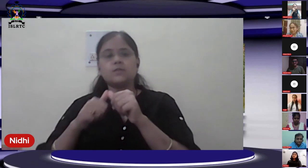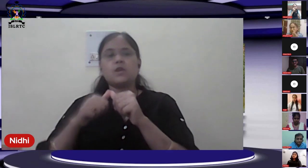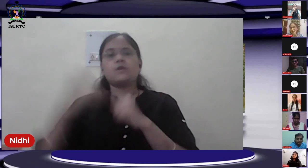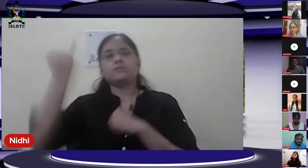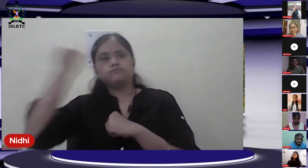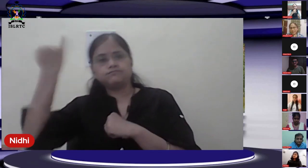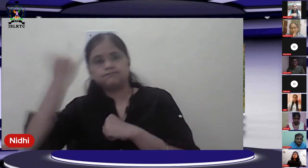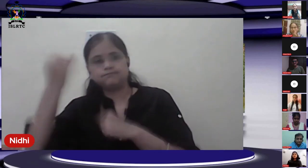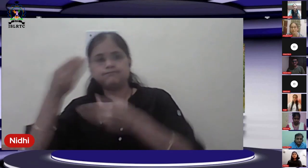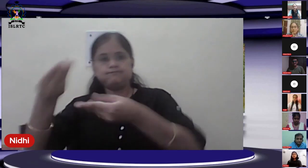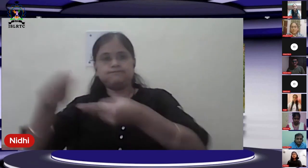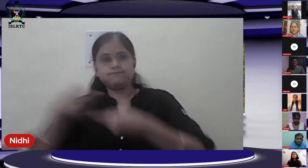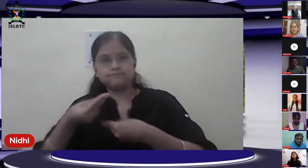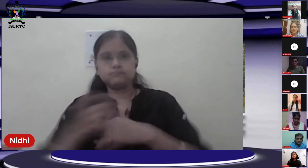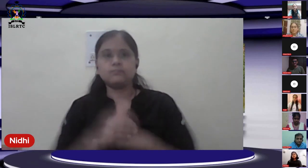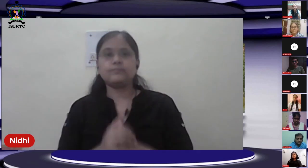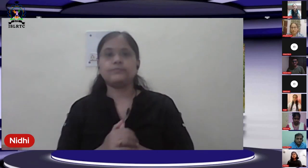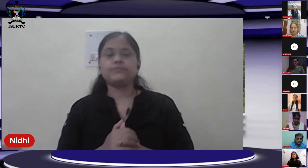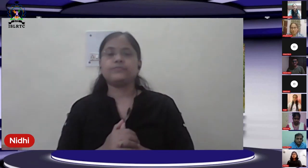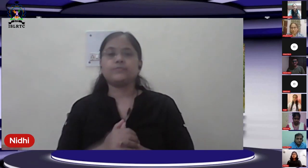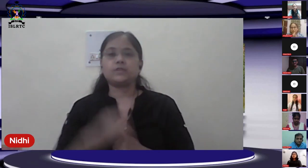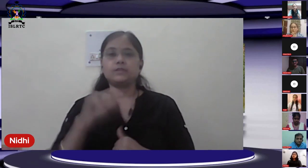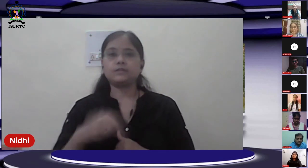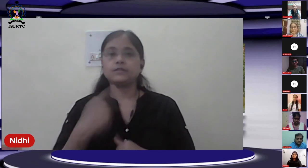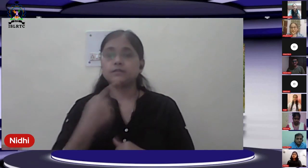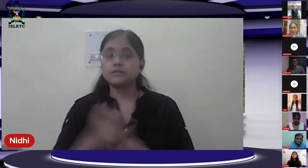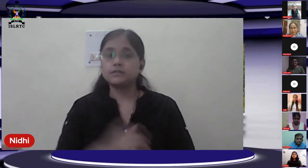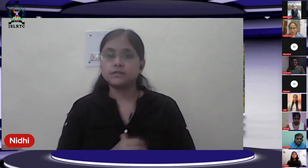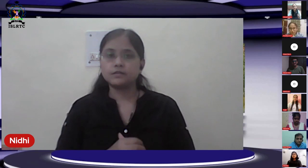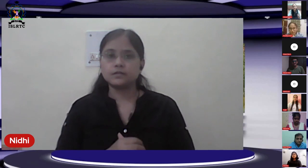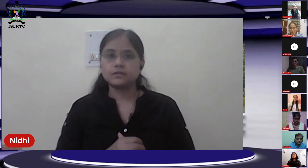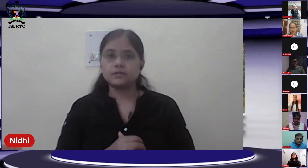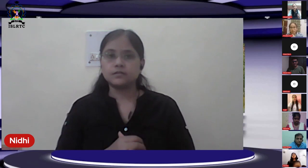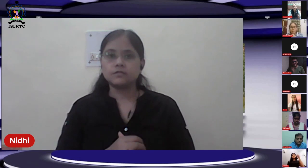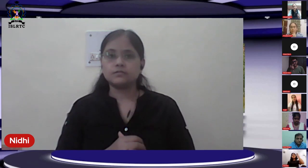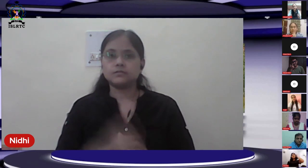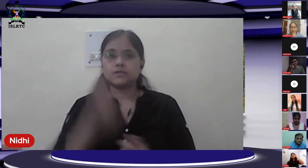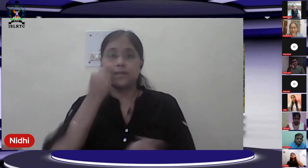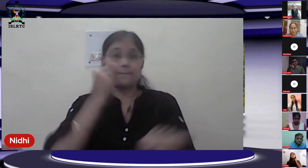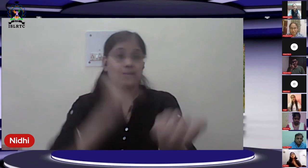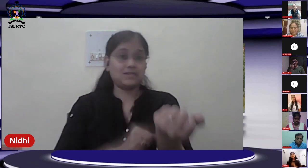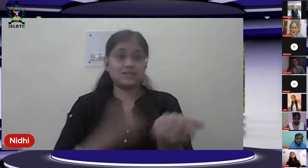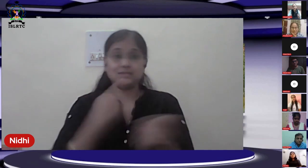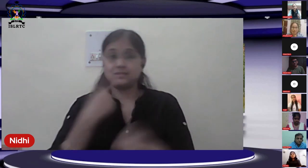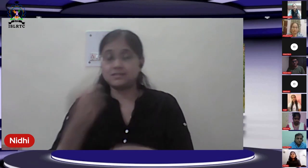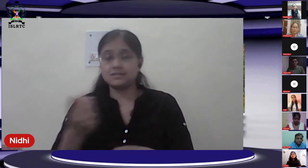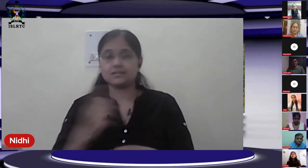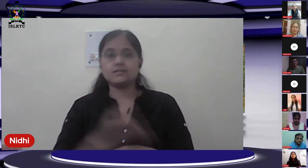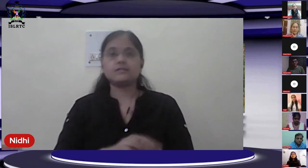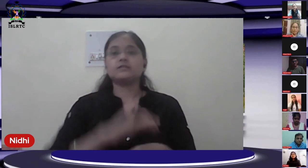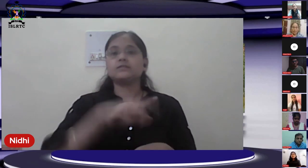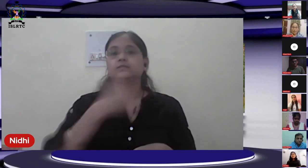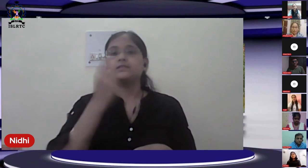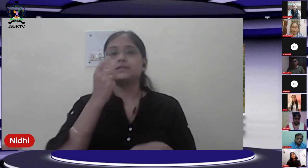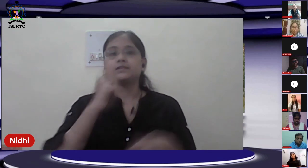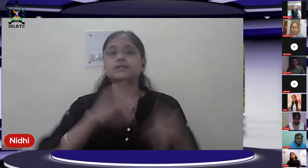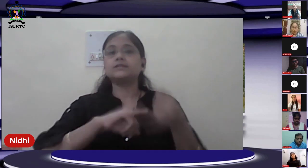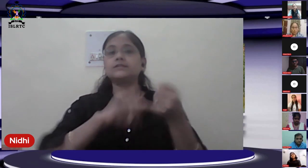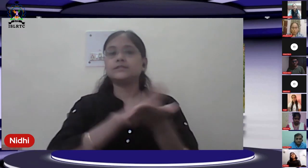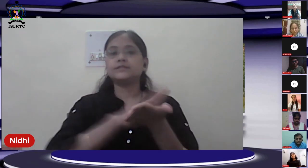कि जैसे अभी ब्रजेश जो थे वो बोल रहे थे, शिवम ने जैसे अभी बताया तो मुझे